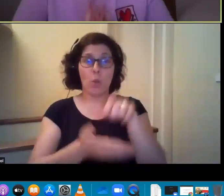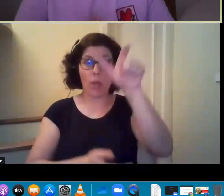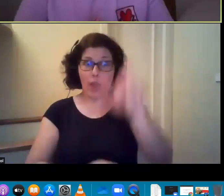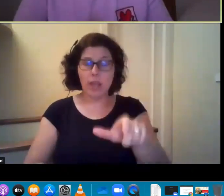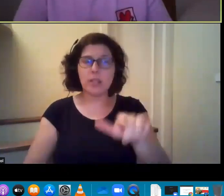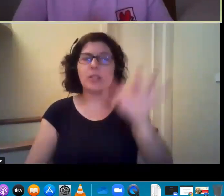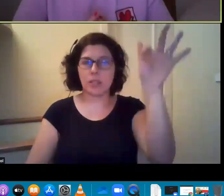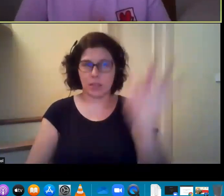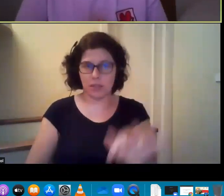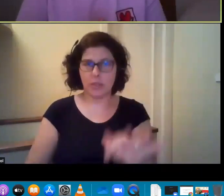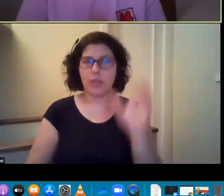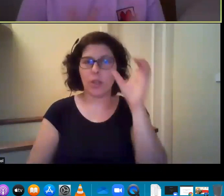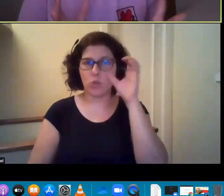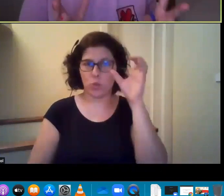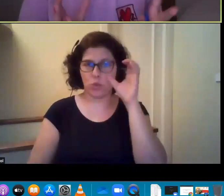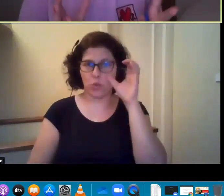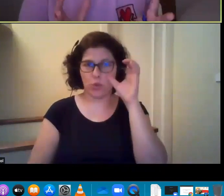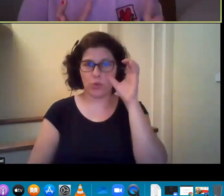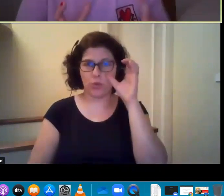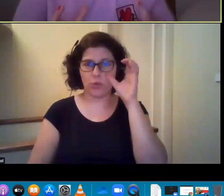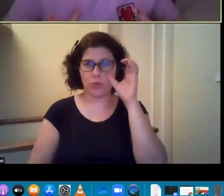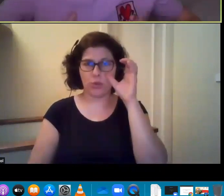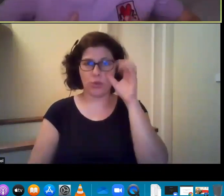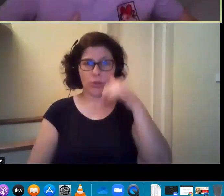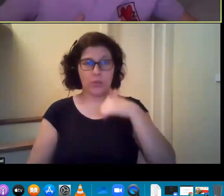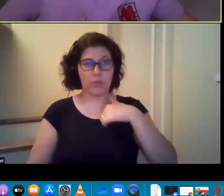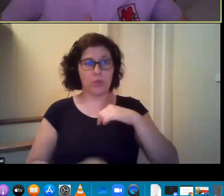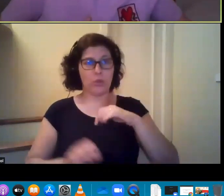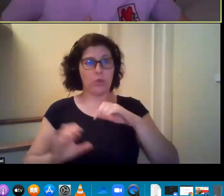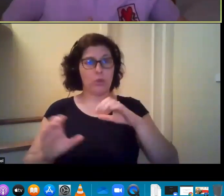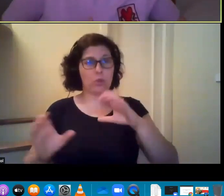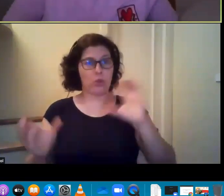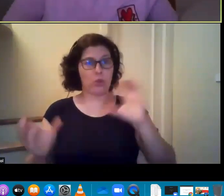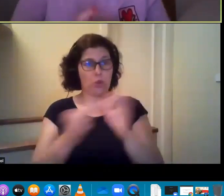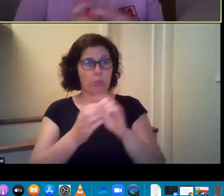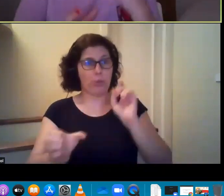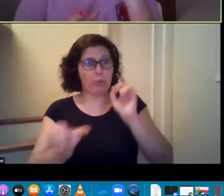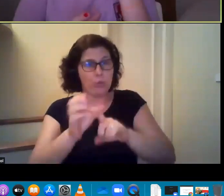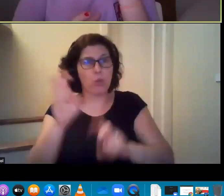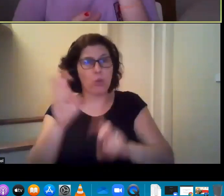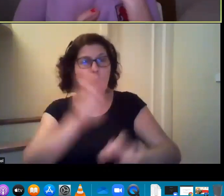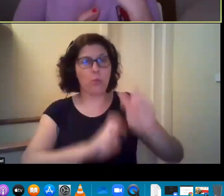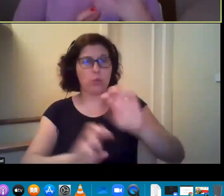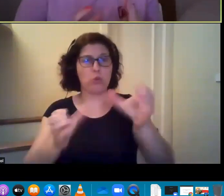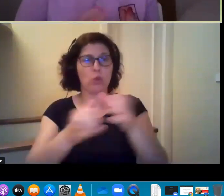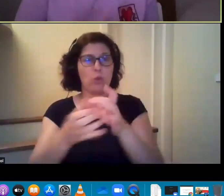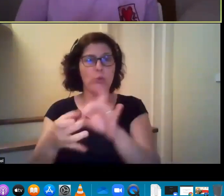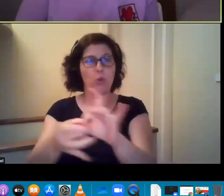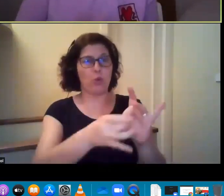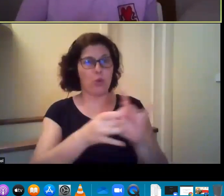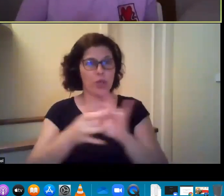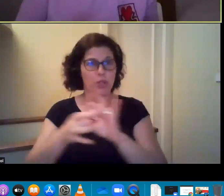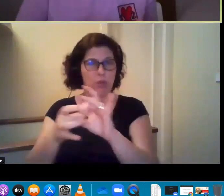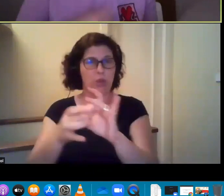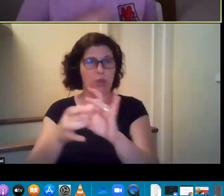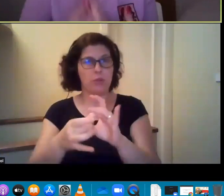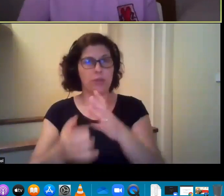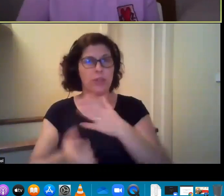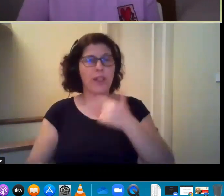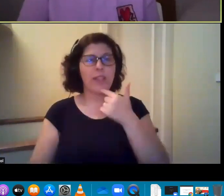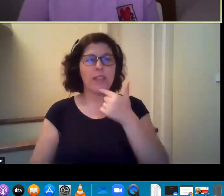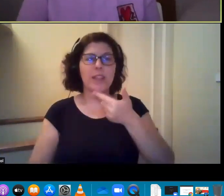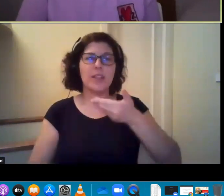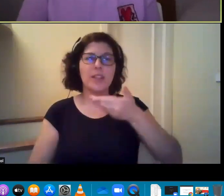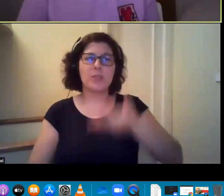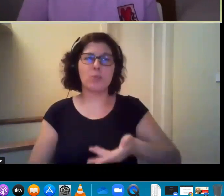intervenir a nivel de grupo y voy a favorecer la cohesión del grupo clase. Es decir, creo que es muy importante, cuando se trata